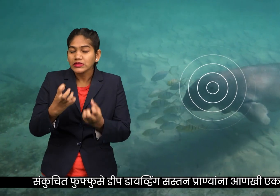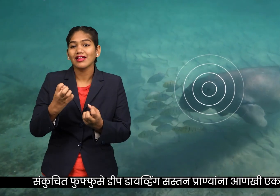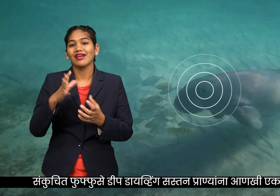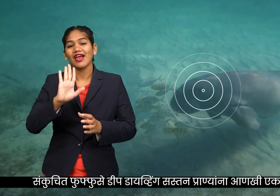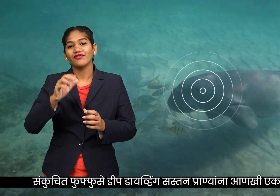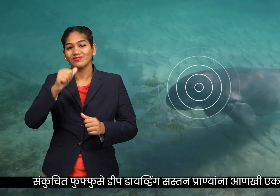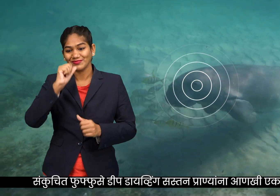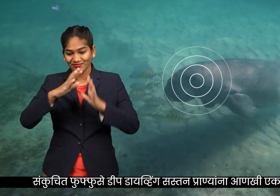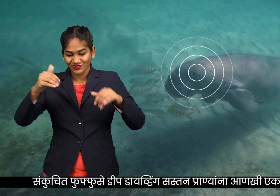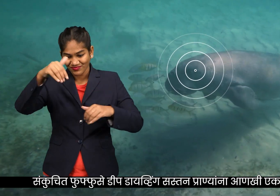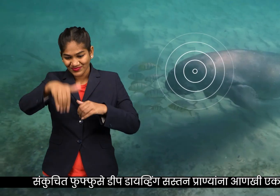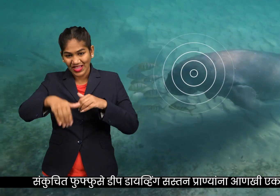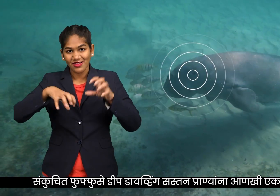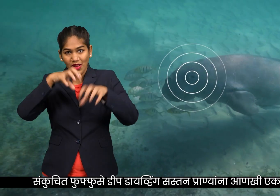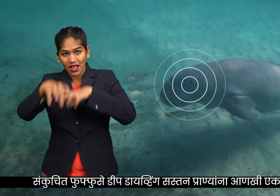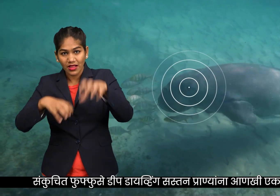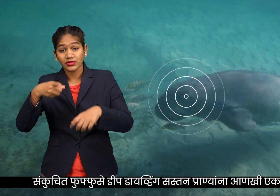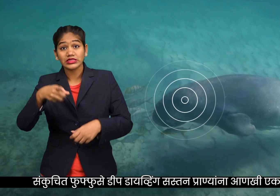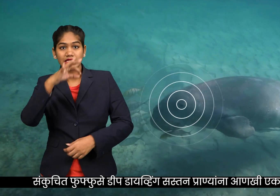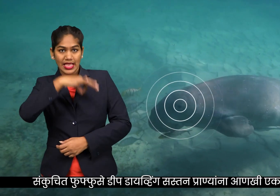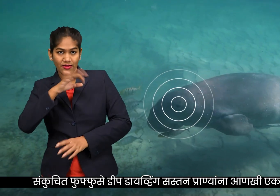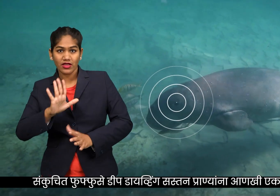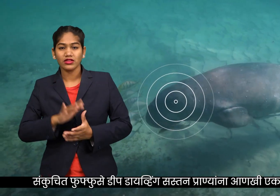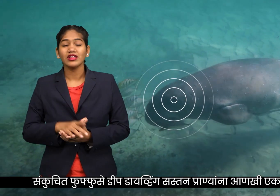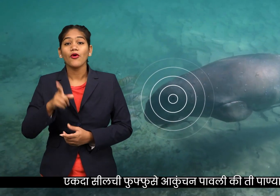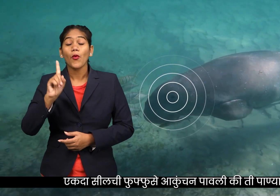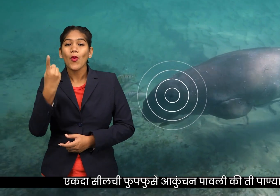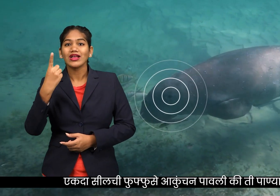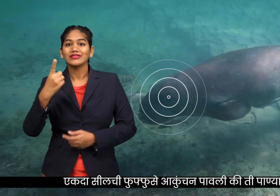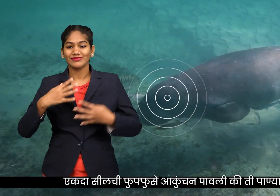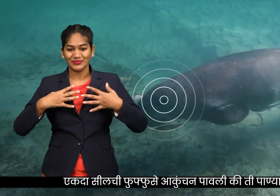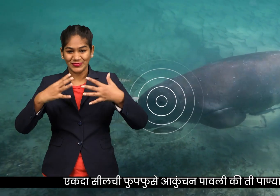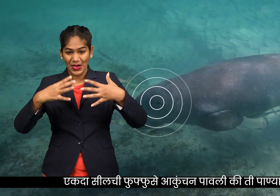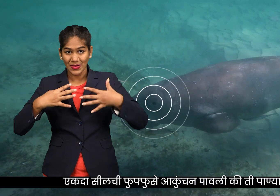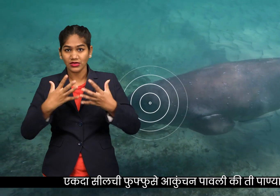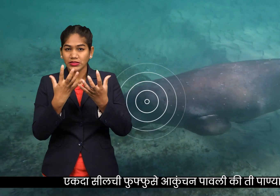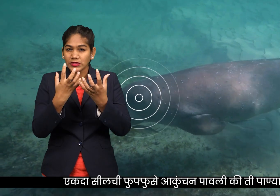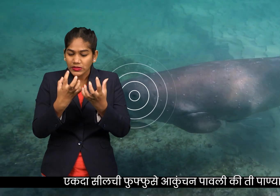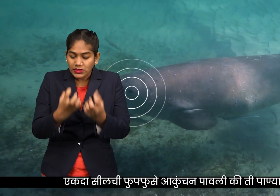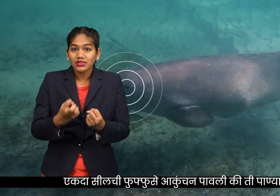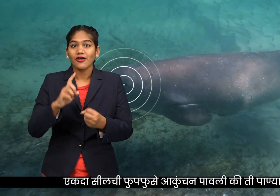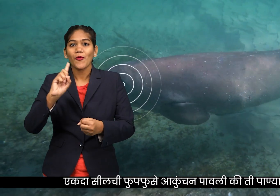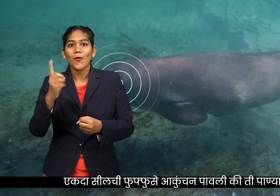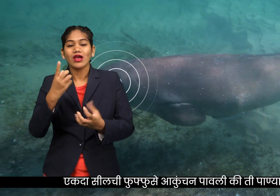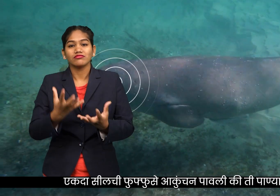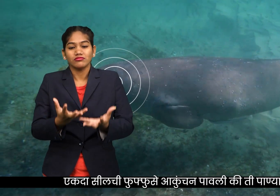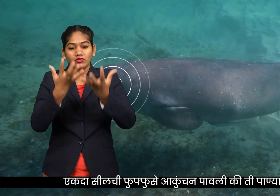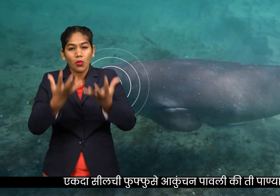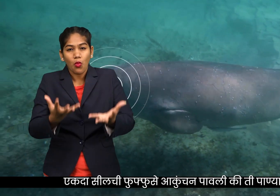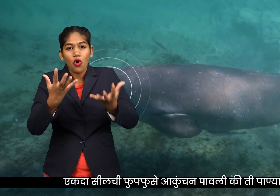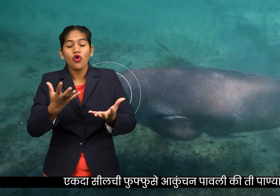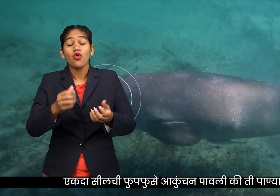सस्तन प्राण्यांना आणखी एक मोठा फायदा देतात. एकदा सीलची फुफ्फुसे आकुंचन पावली की